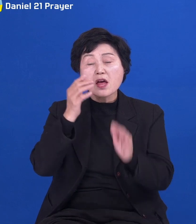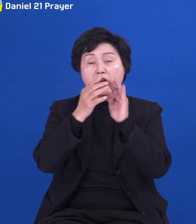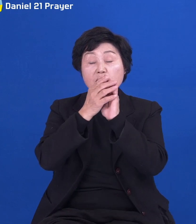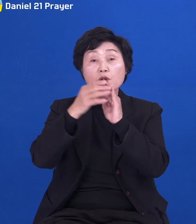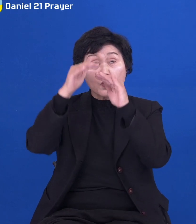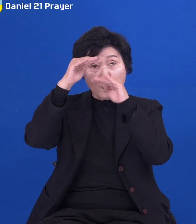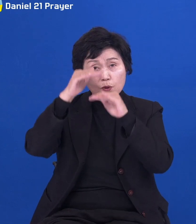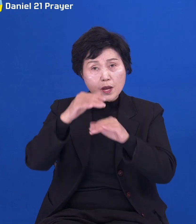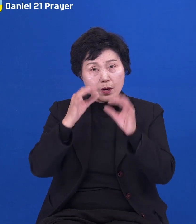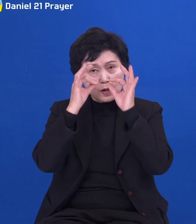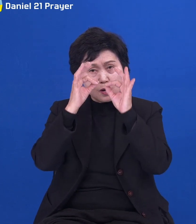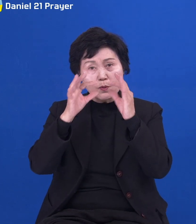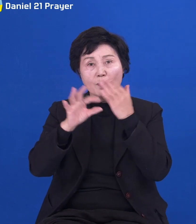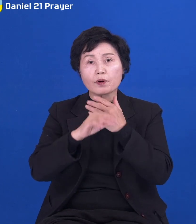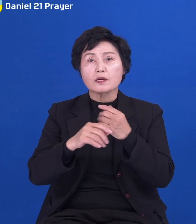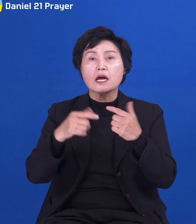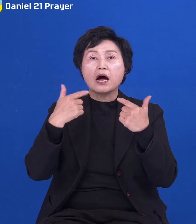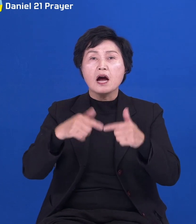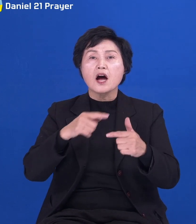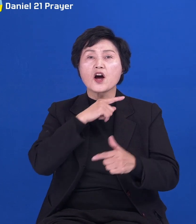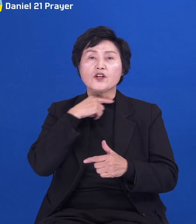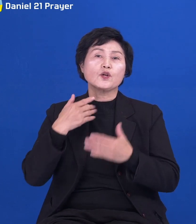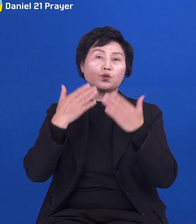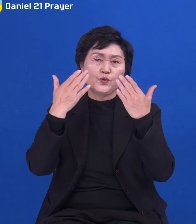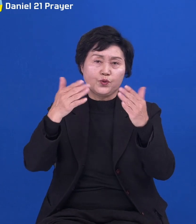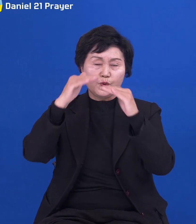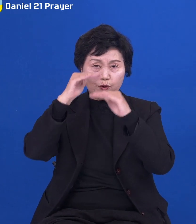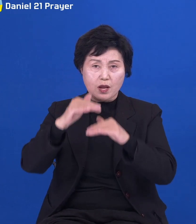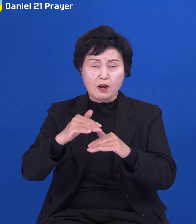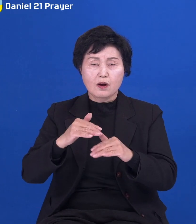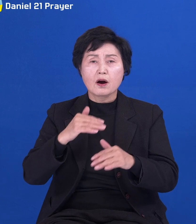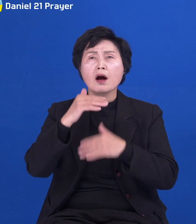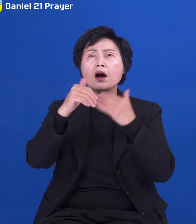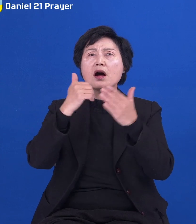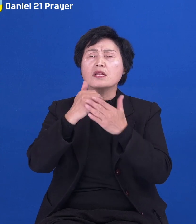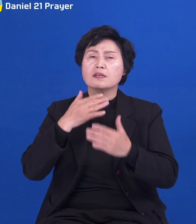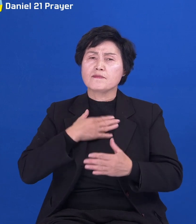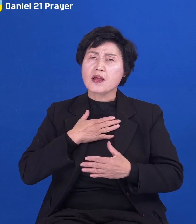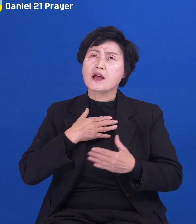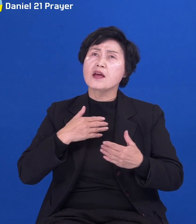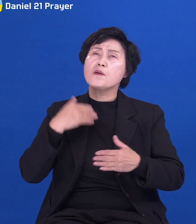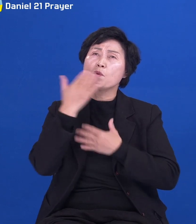기도였어요. 하나님, 이 몸이 필요하시면 하나님께 바치겠습니다.